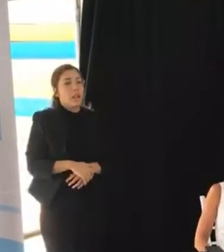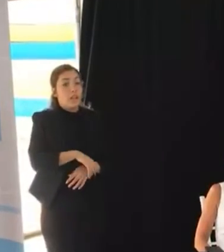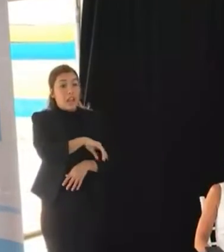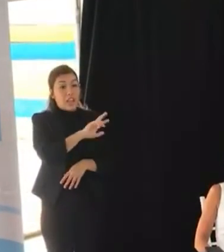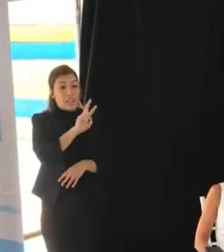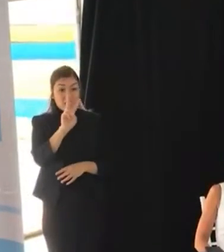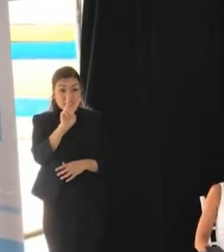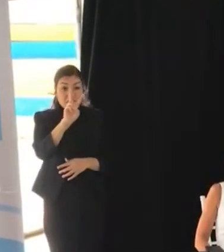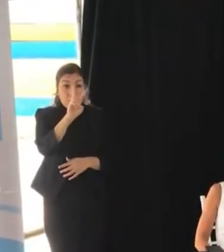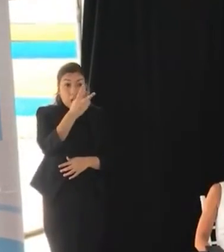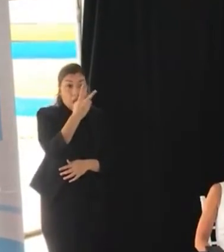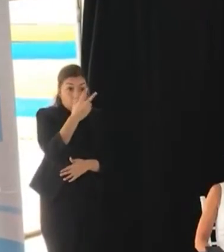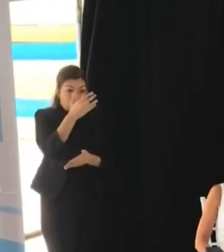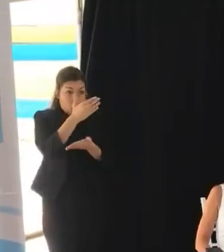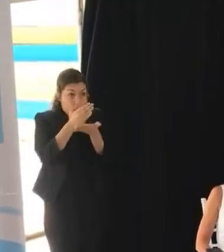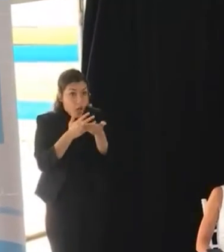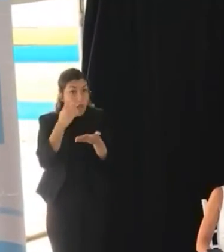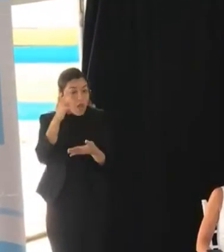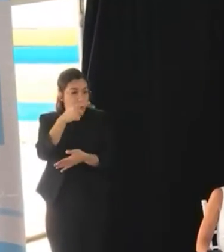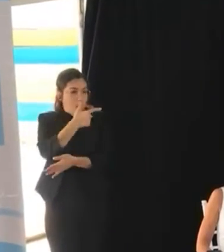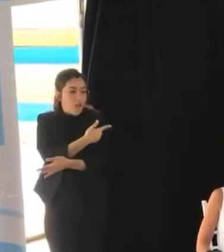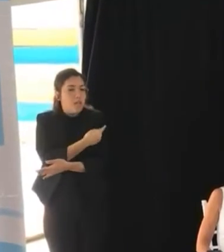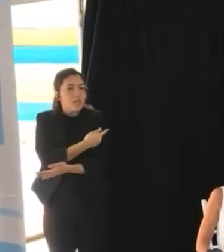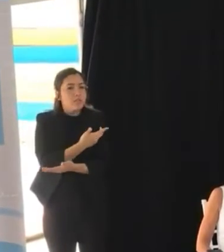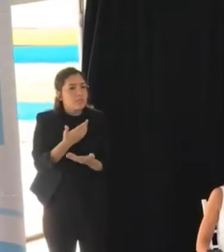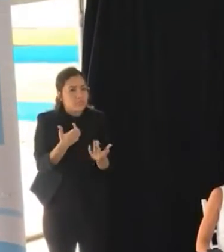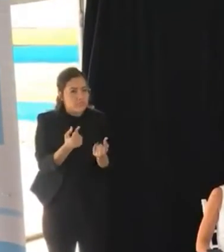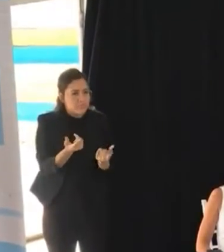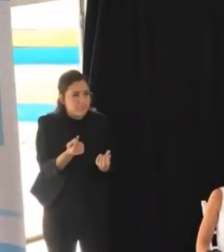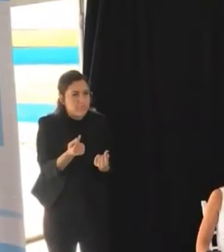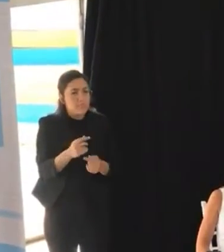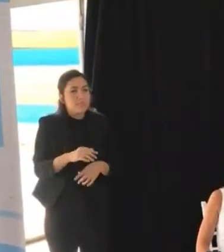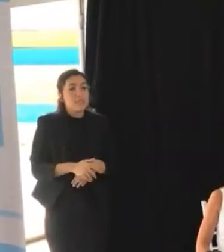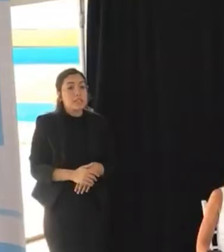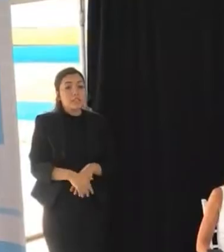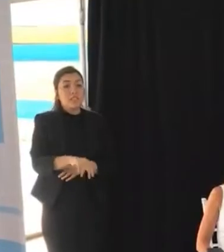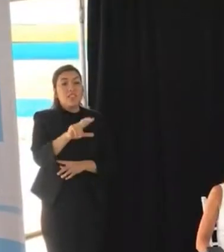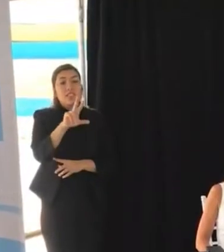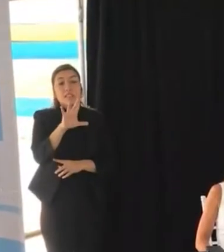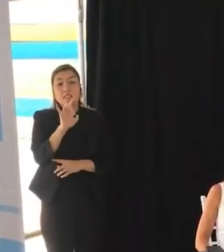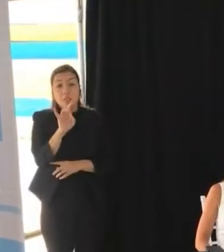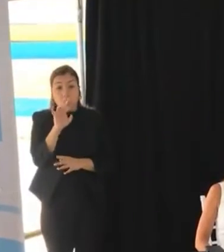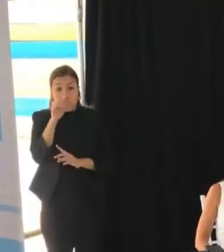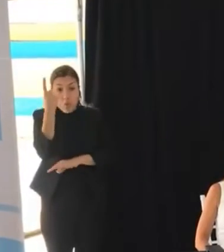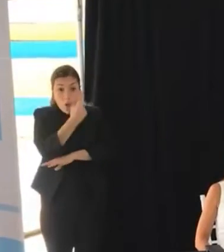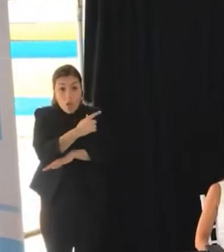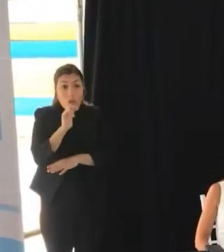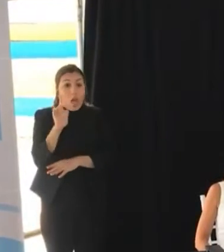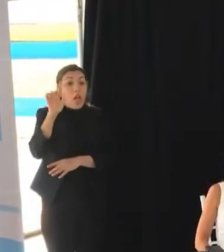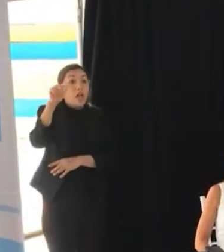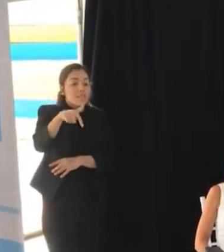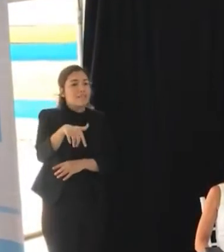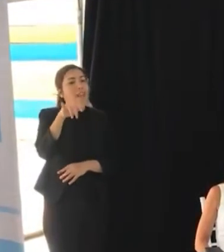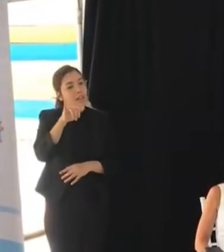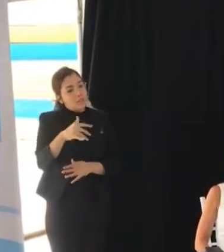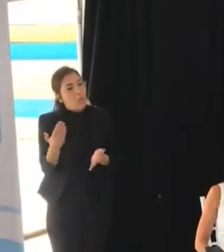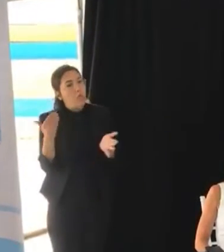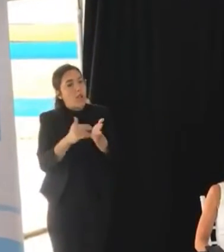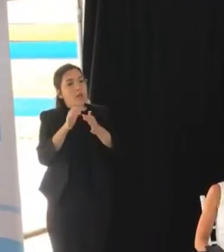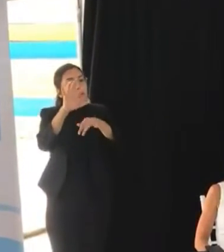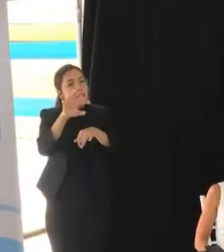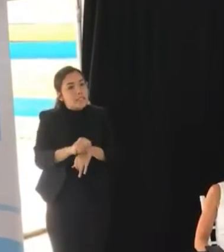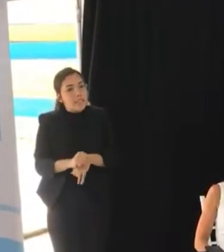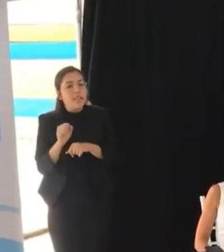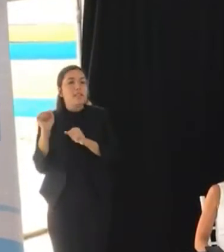al centro a volver a hacer la misma actividad 28 días después para entonces poder inocular a esas personas. Así que más o menos, Felipe, voy a